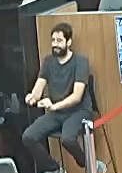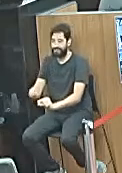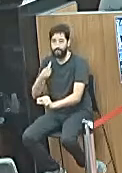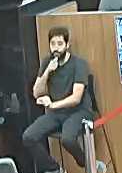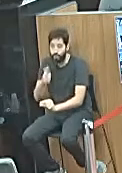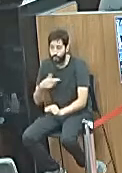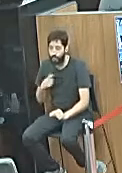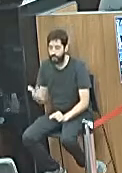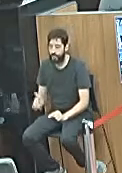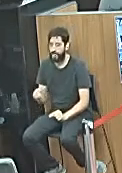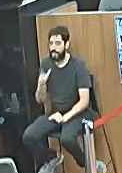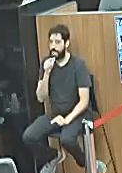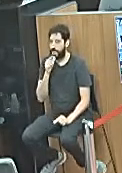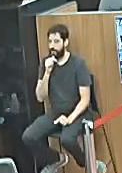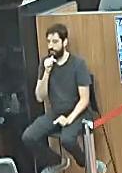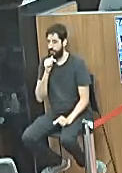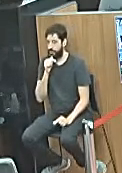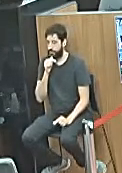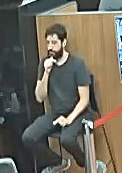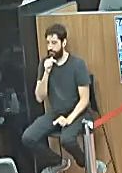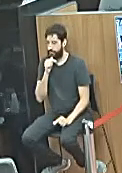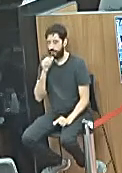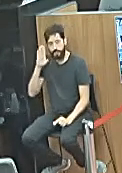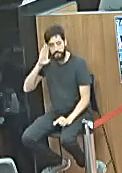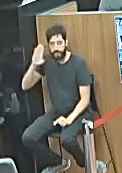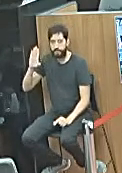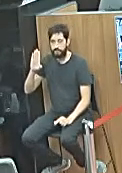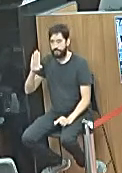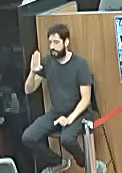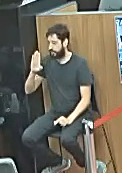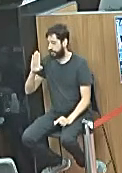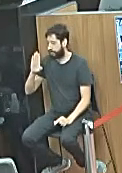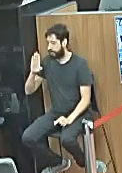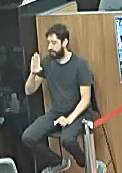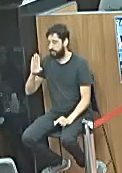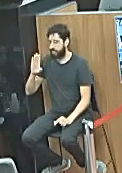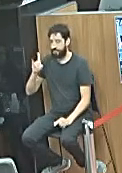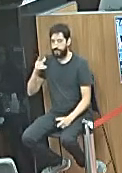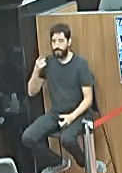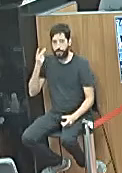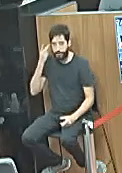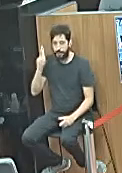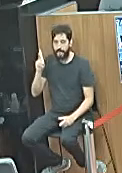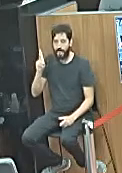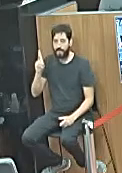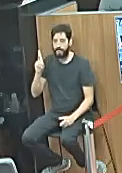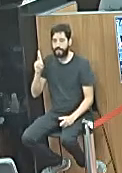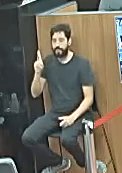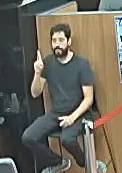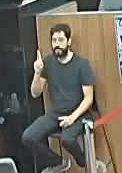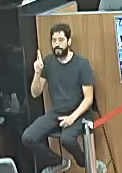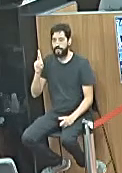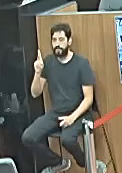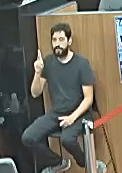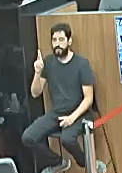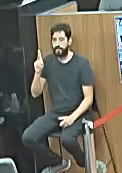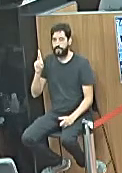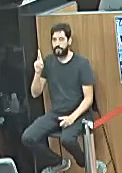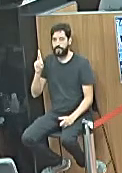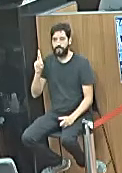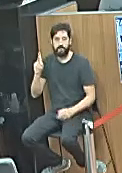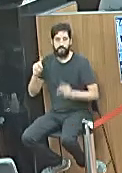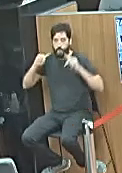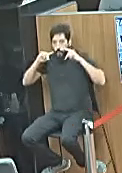existe água né principalmente para o convívio pra própria a questão